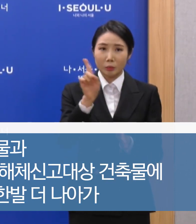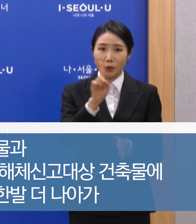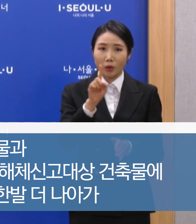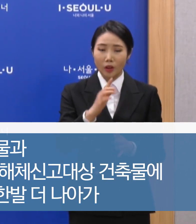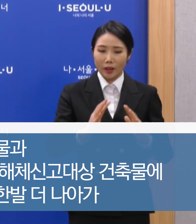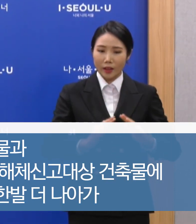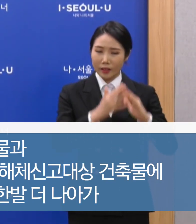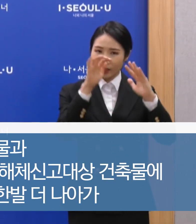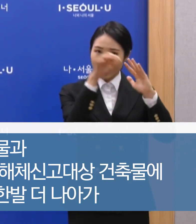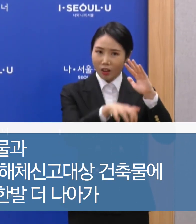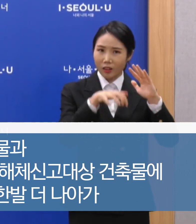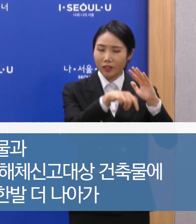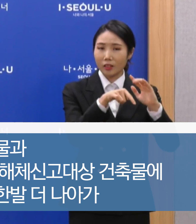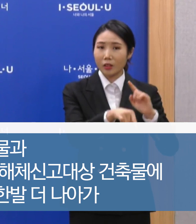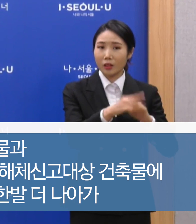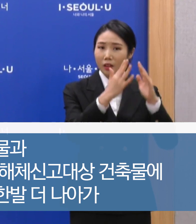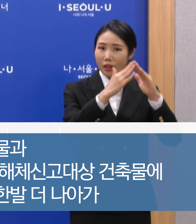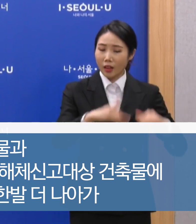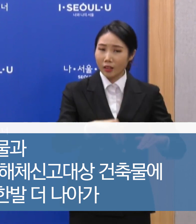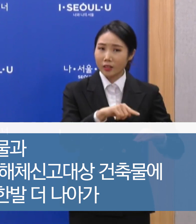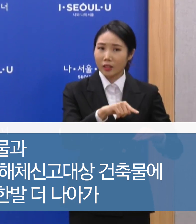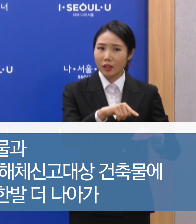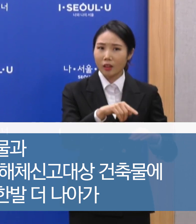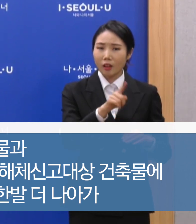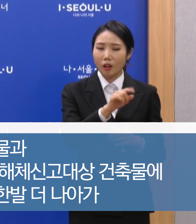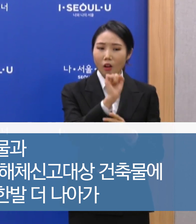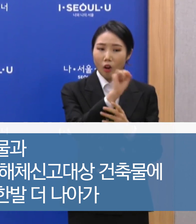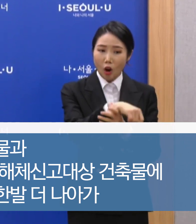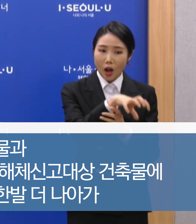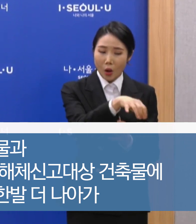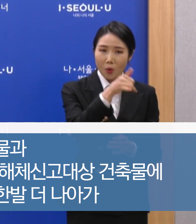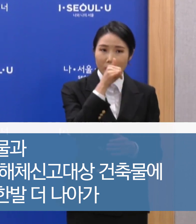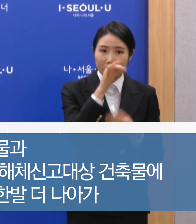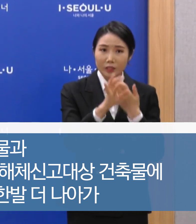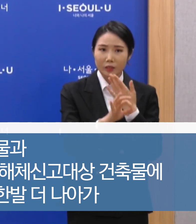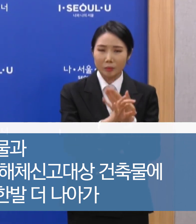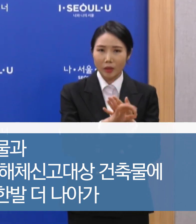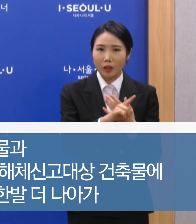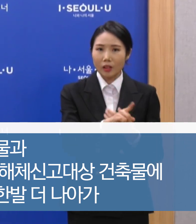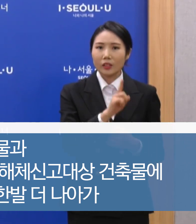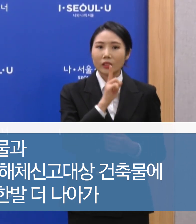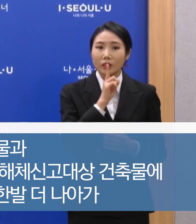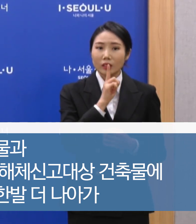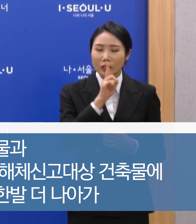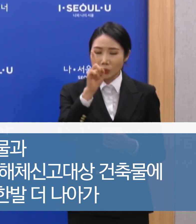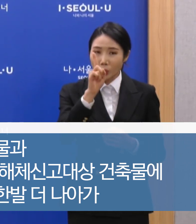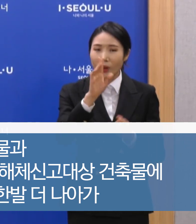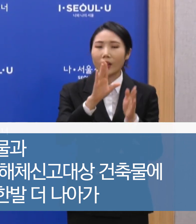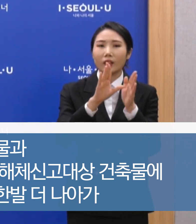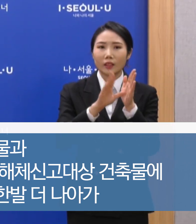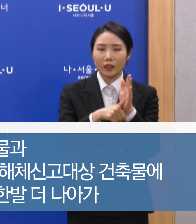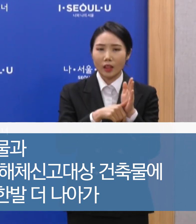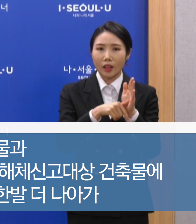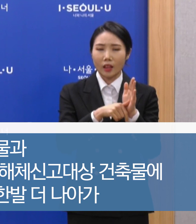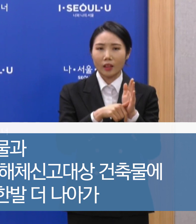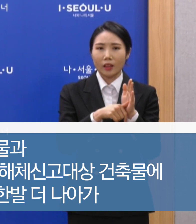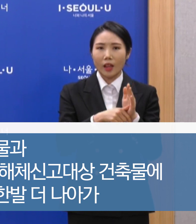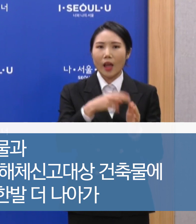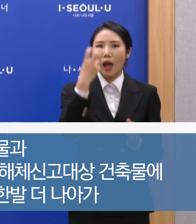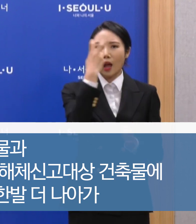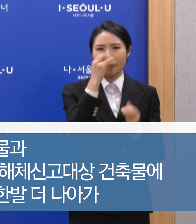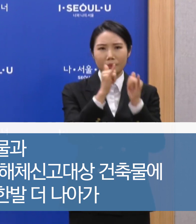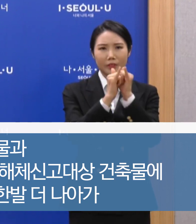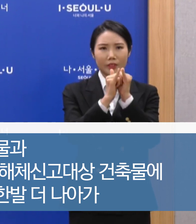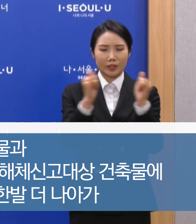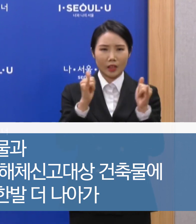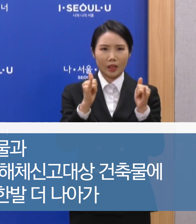대상 건축물과 안전한 관리가 필요하다고 인정되는 해체 신고 대상 건축물에 해체 공사